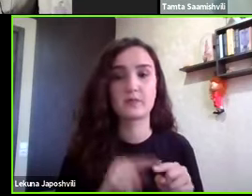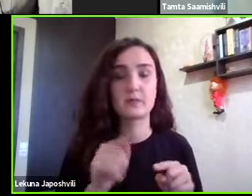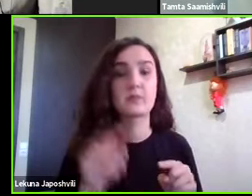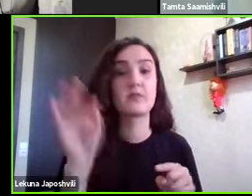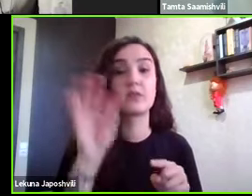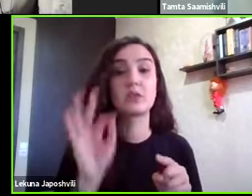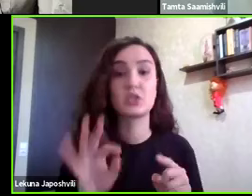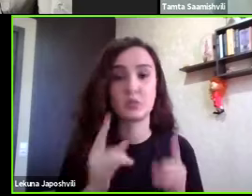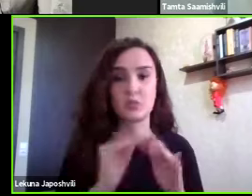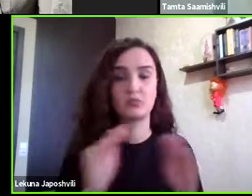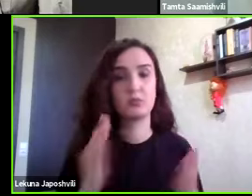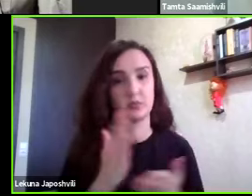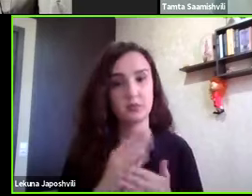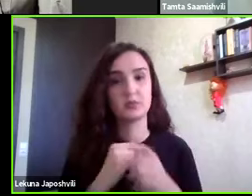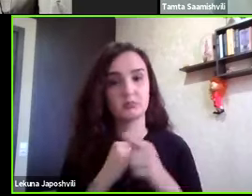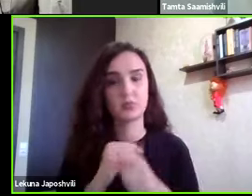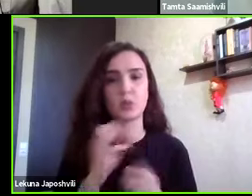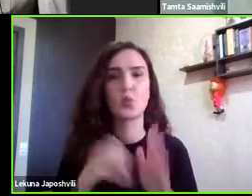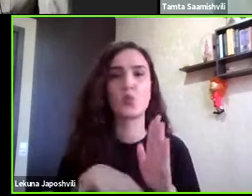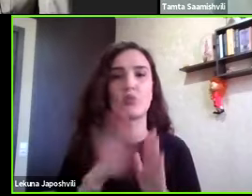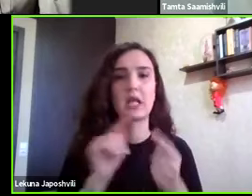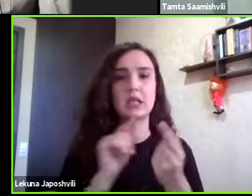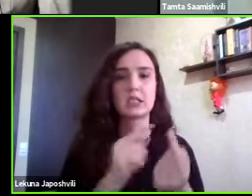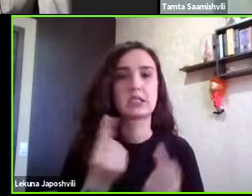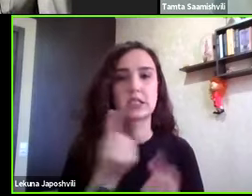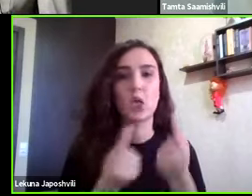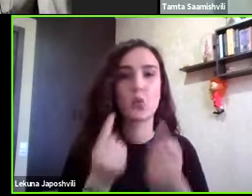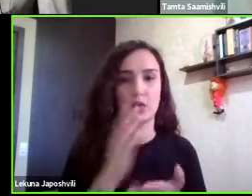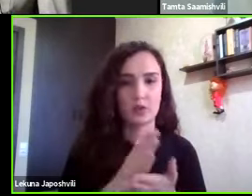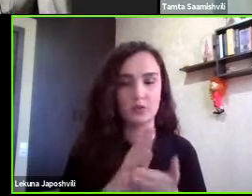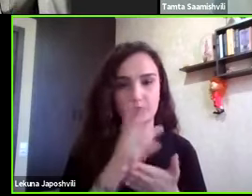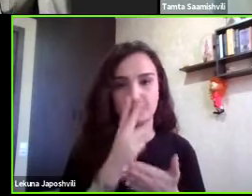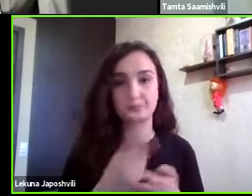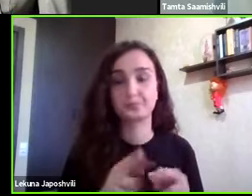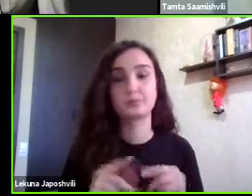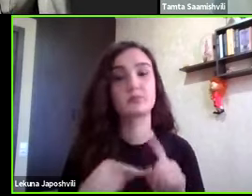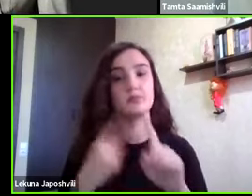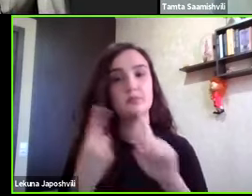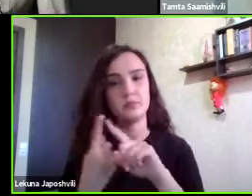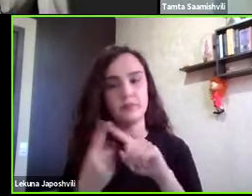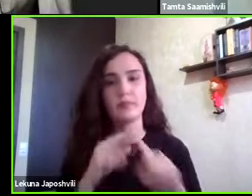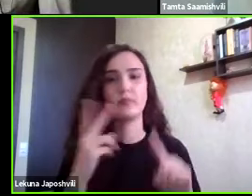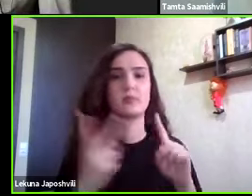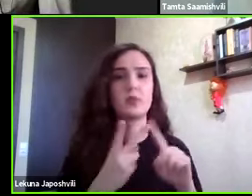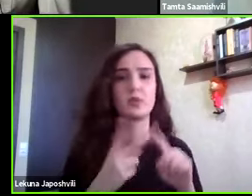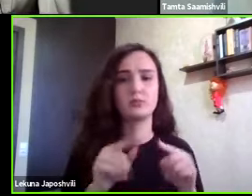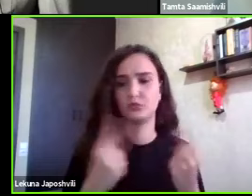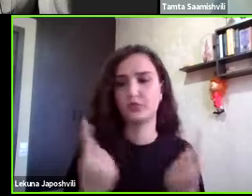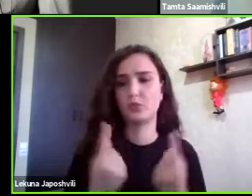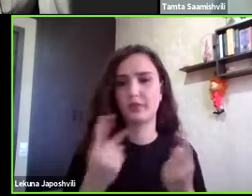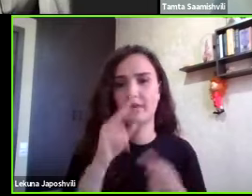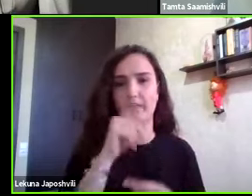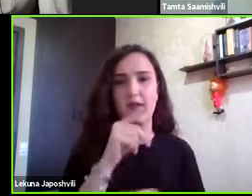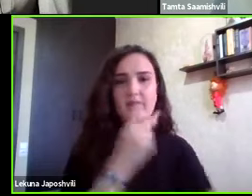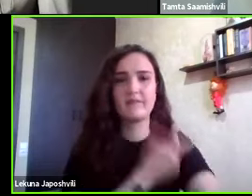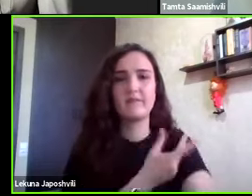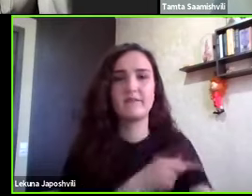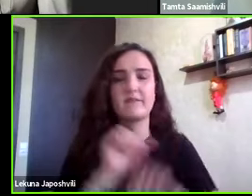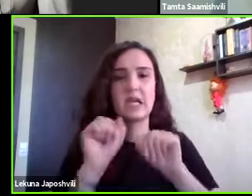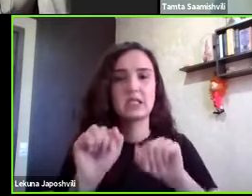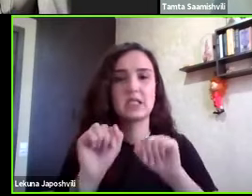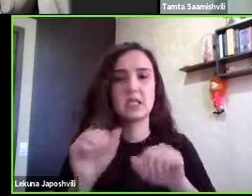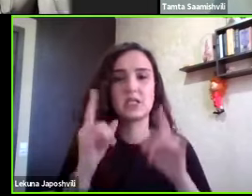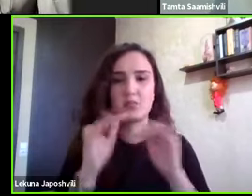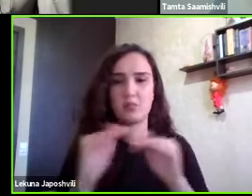ხვდებათ, ვეჭვობთ და უკვე ანტისხეული არის გამომუშავებული. ეს ერთი. მეორე ეს რუტინული ვაქცინაცია, რაც ჩვენ